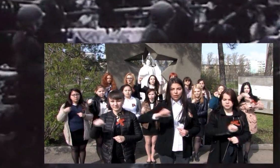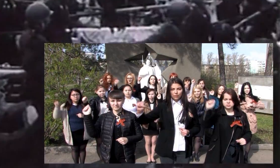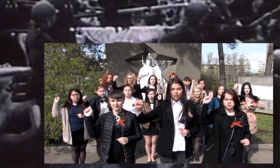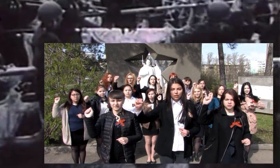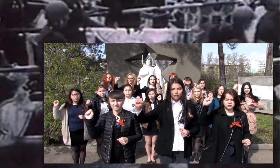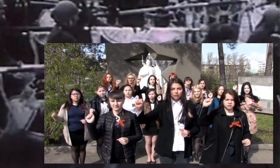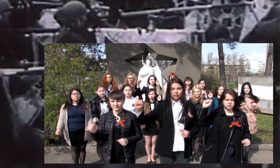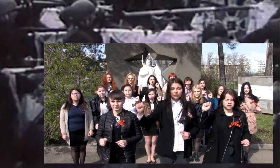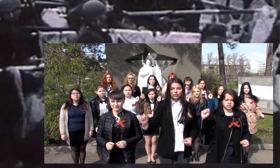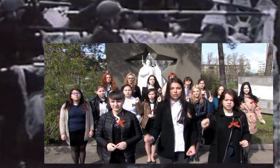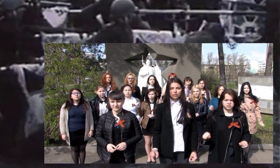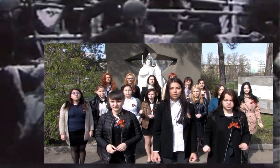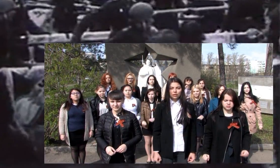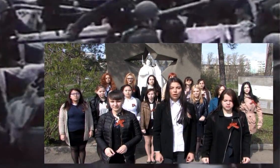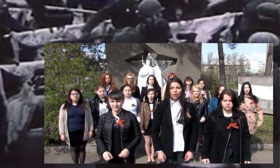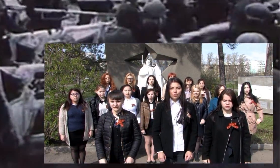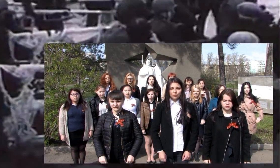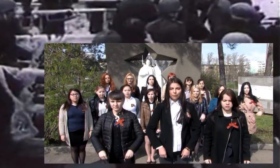день победы